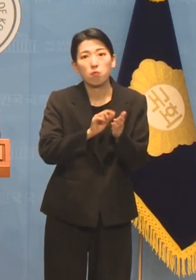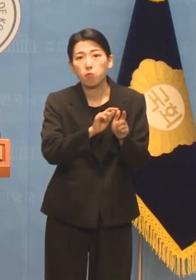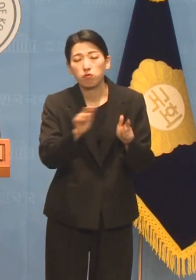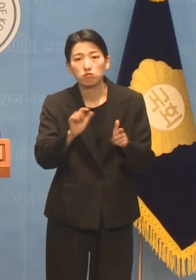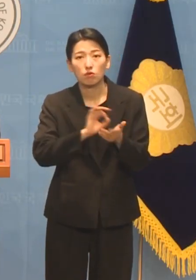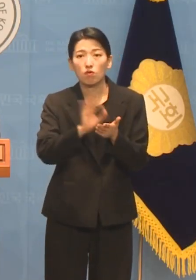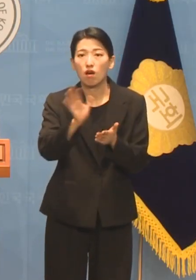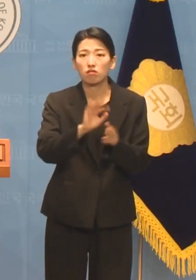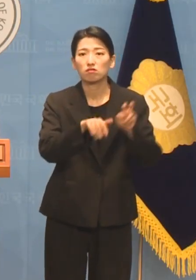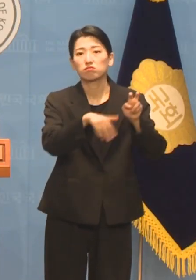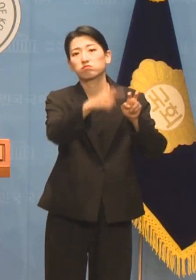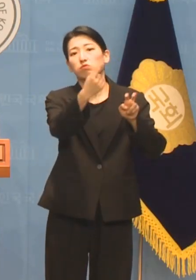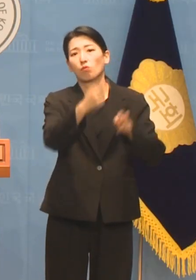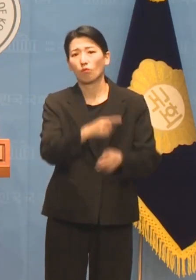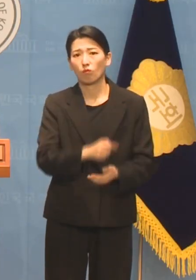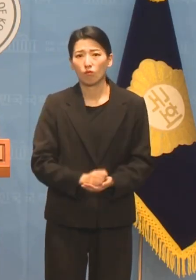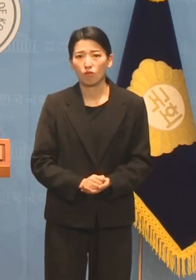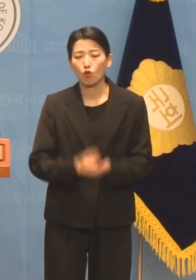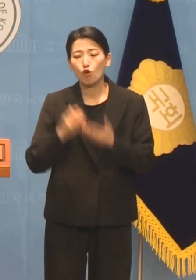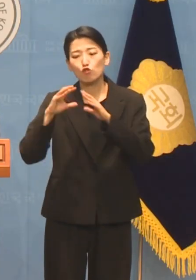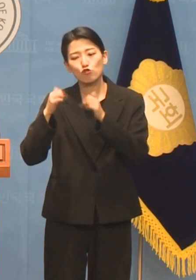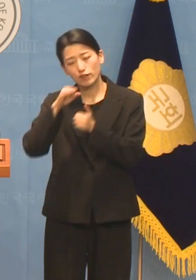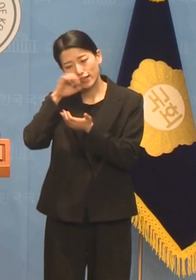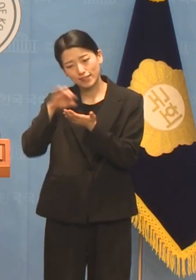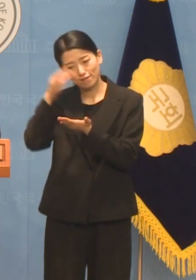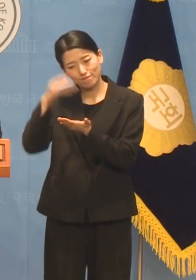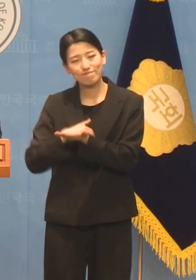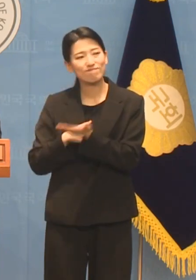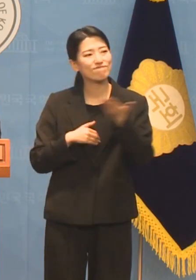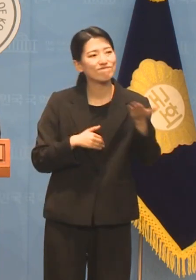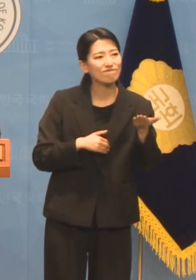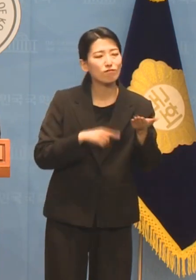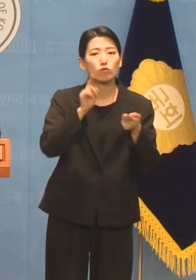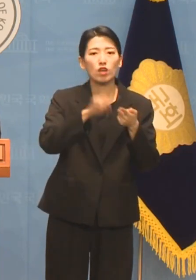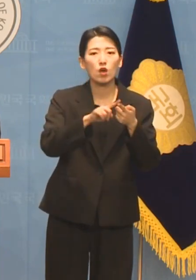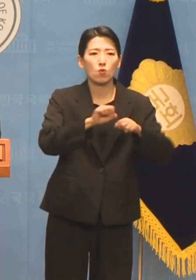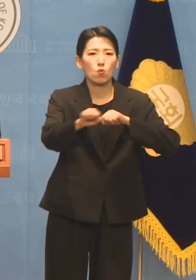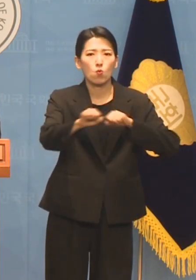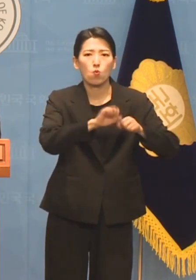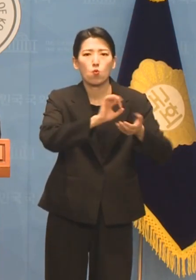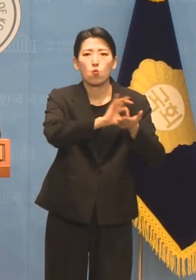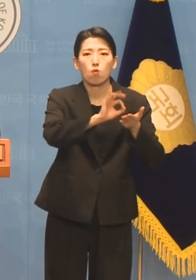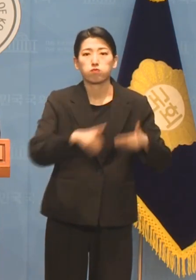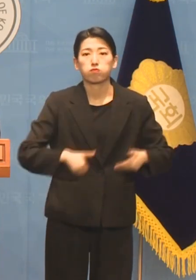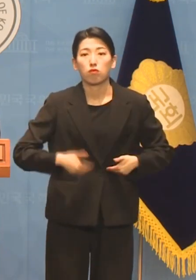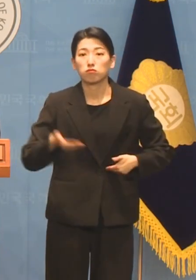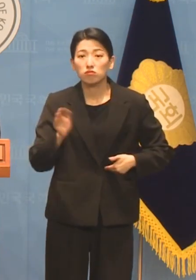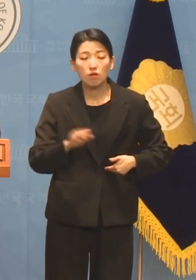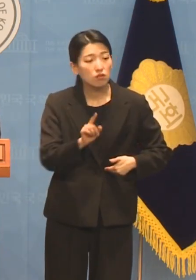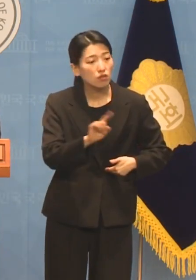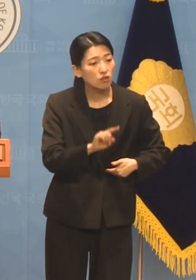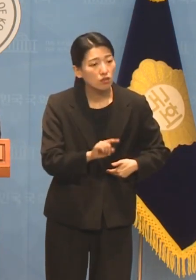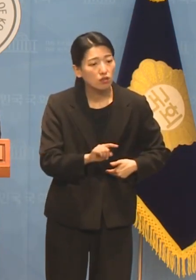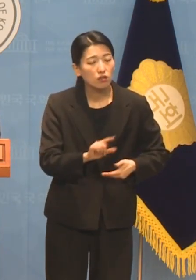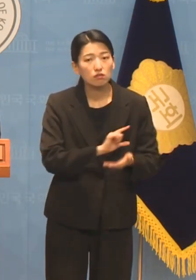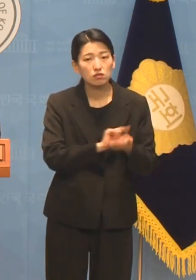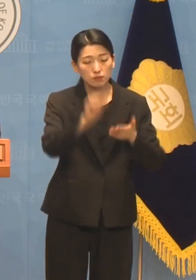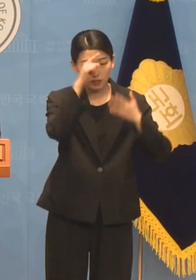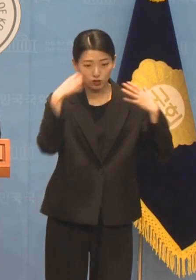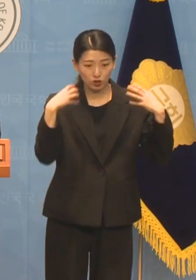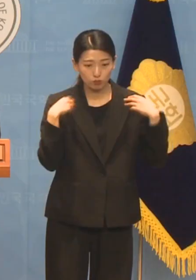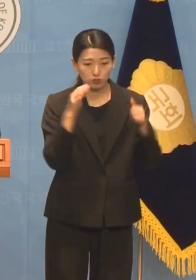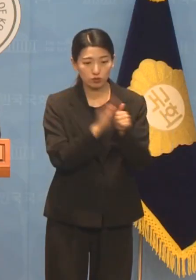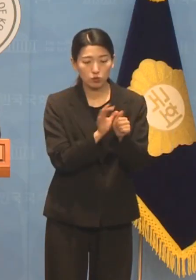응당 국회가 확정한 예산대로 지출을 해야 하지만 그 무슨 법적 근거도 없이 지방정부에 지출해야 할